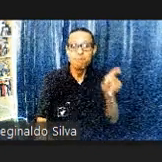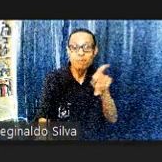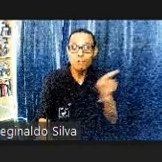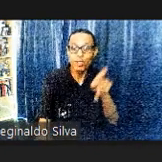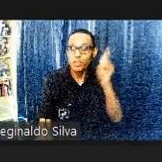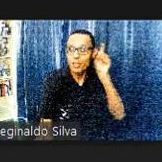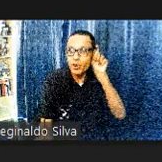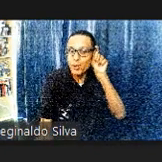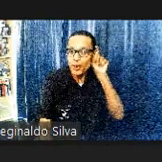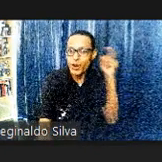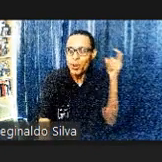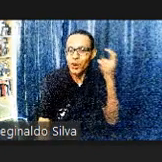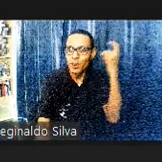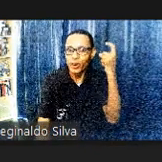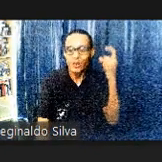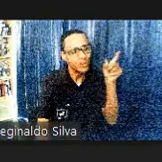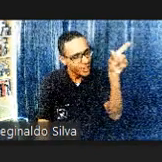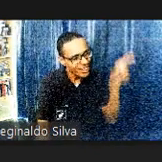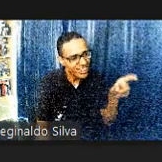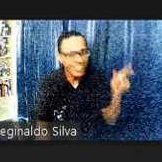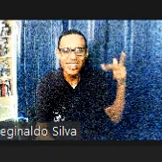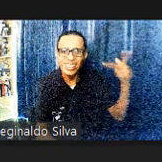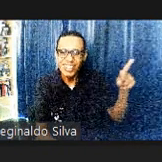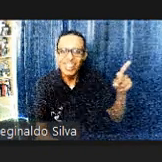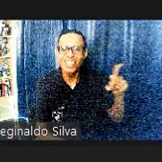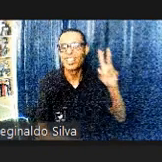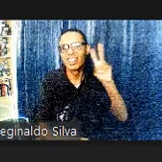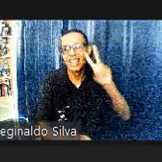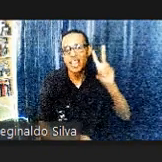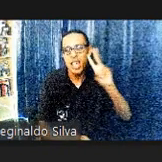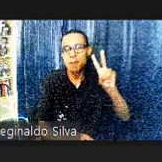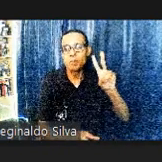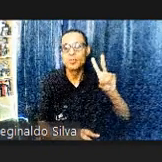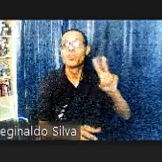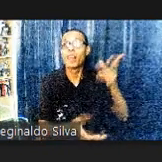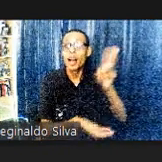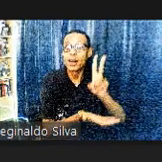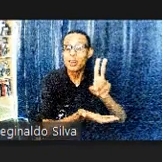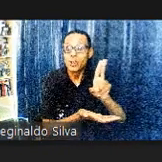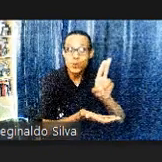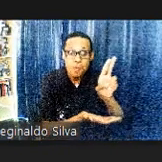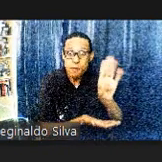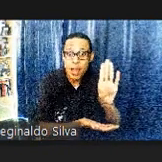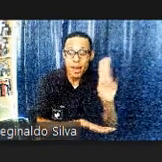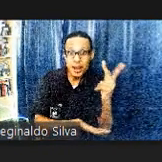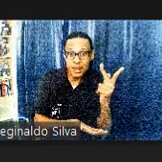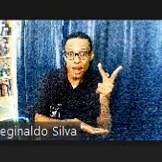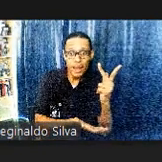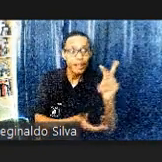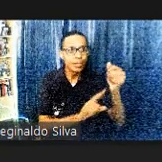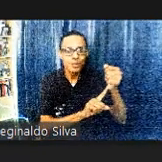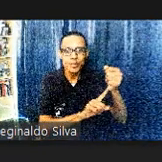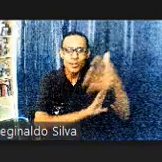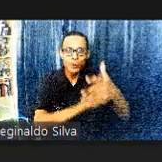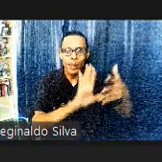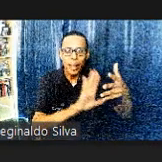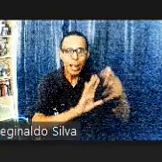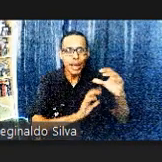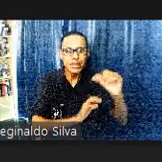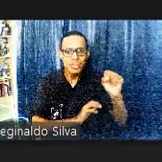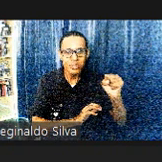Belo Horizonte, onde ele faz interpretações lindíssimas de histórias, né? Com uma expressão facial, uma expressão corporal.